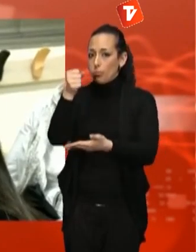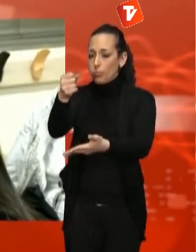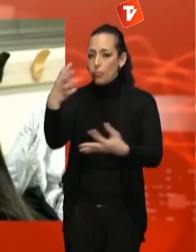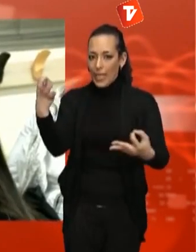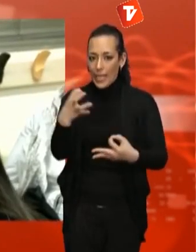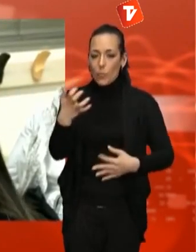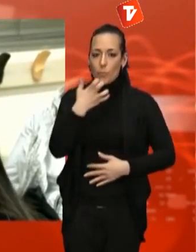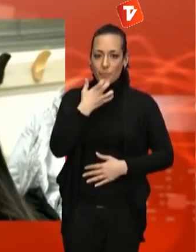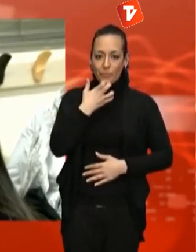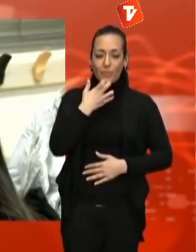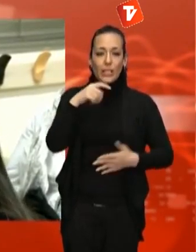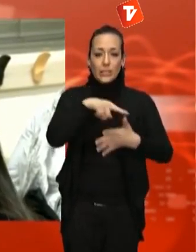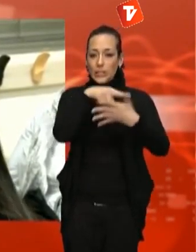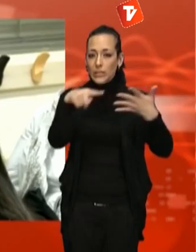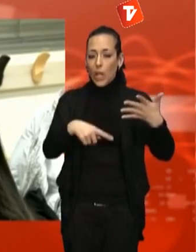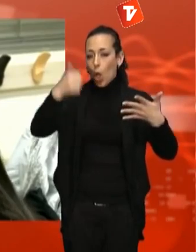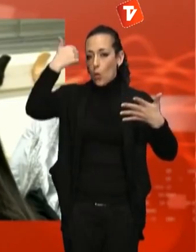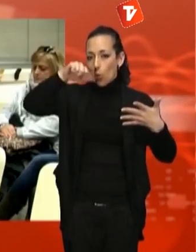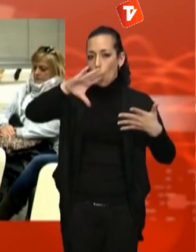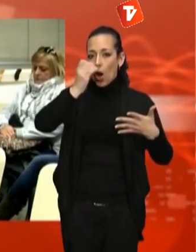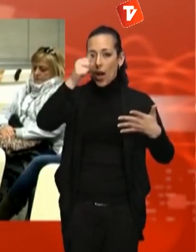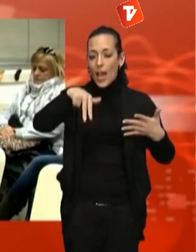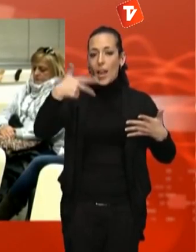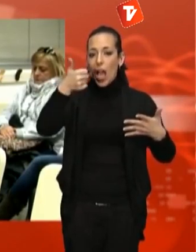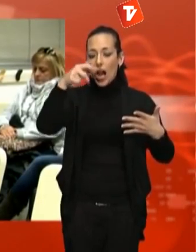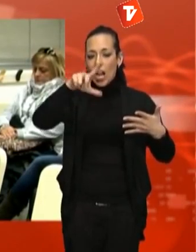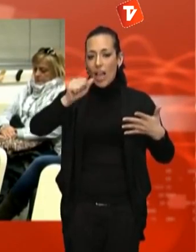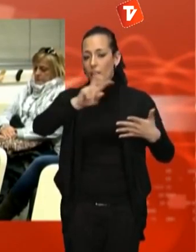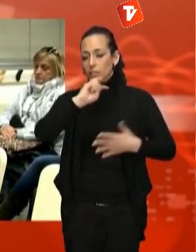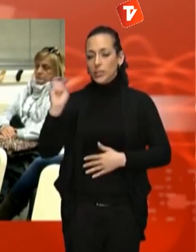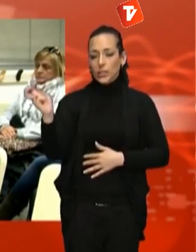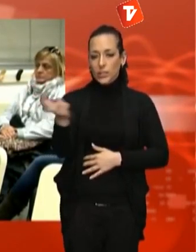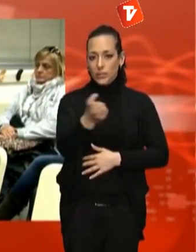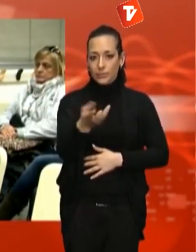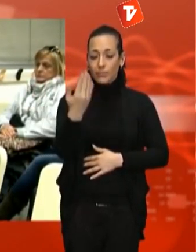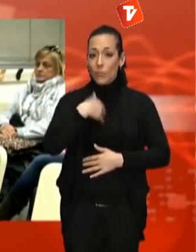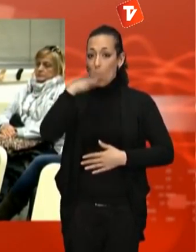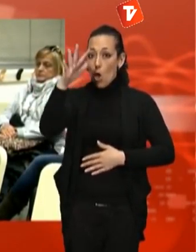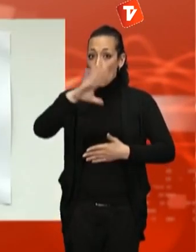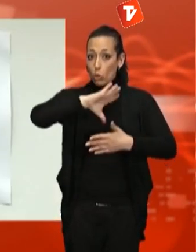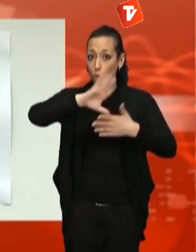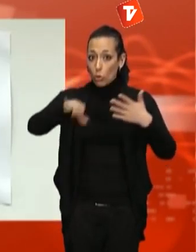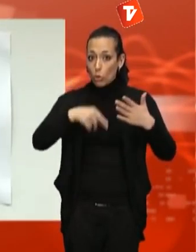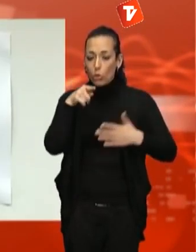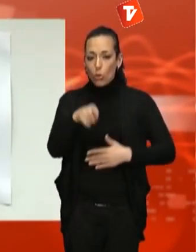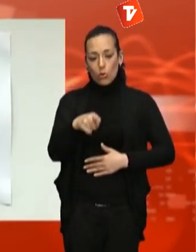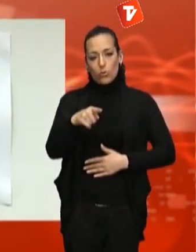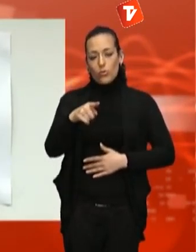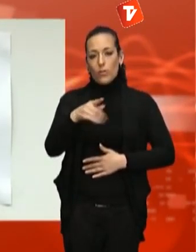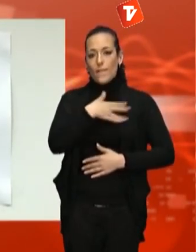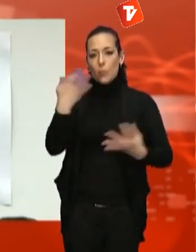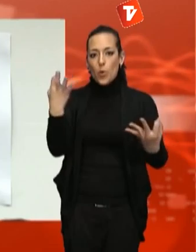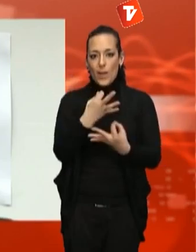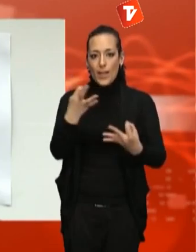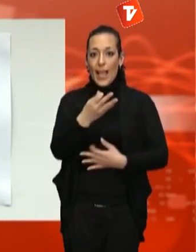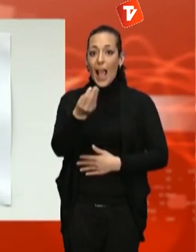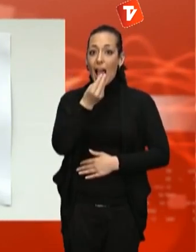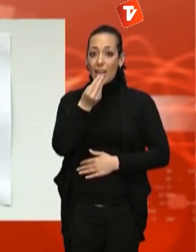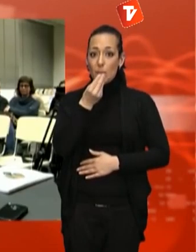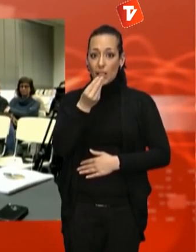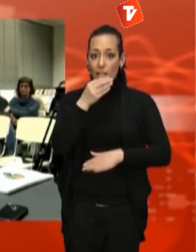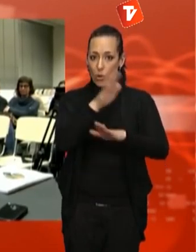i grup de colònies Can Anglada i el projecte de l'Institut Montperdut. Tots ells busquen millorar el benestar i sobretot l'alimentació dels infants.